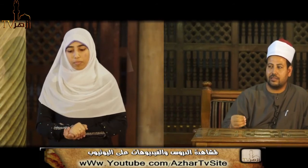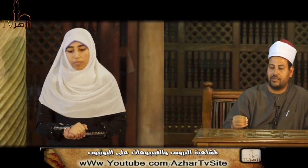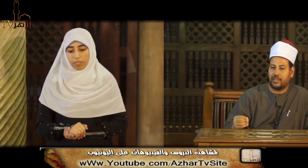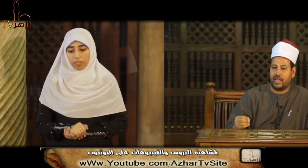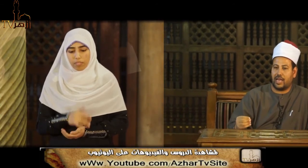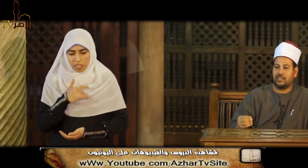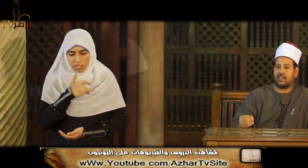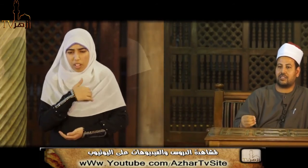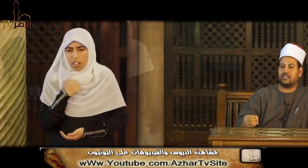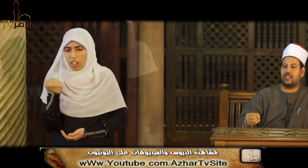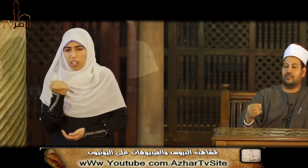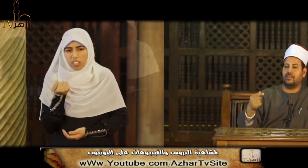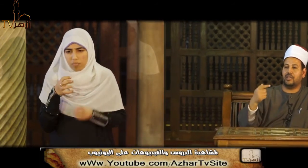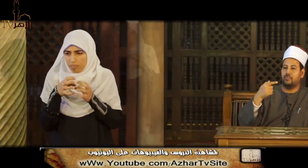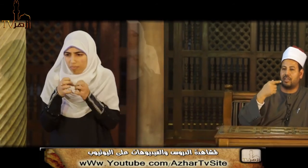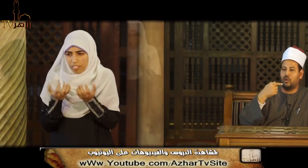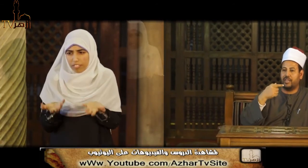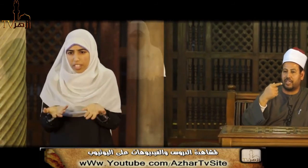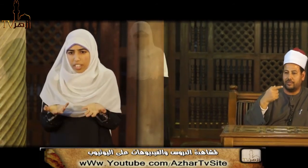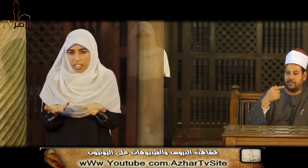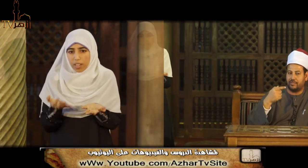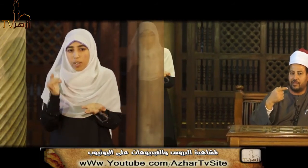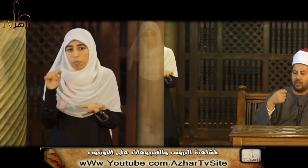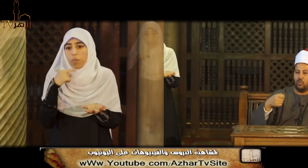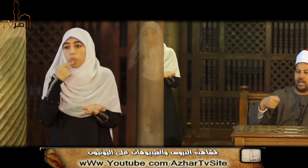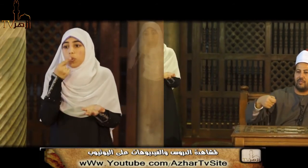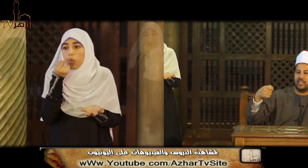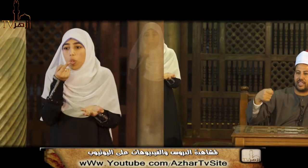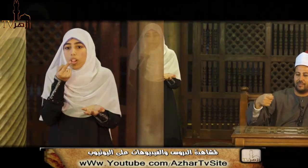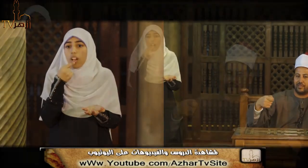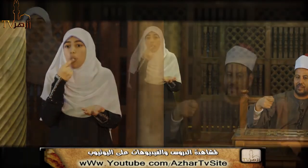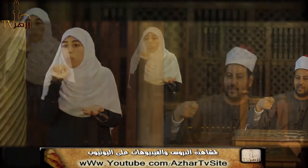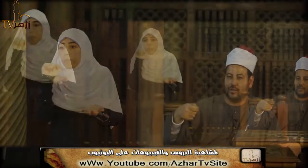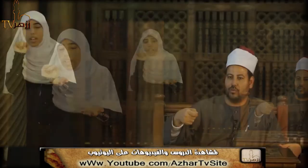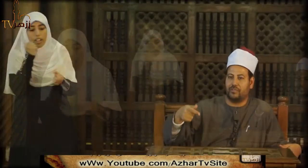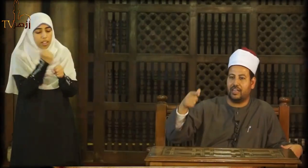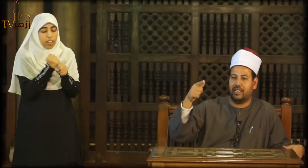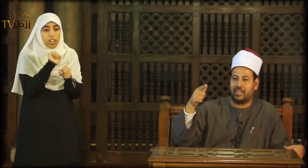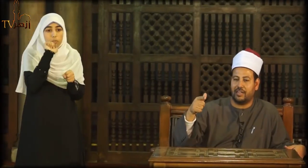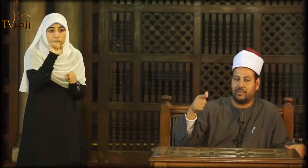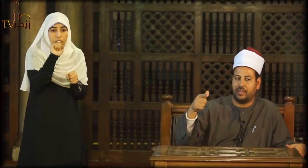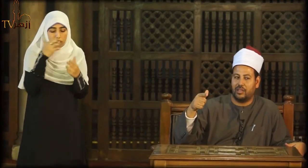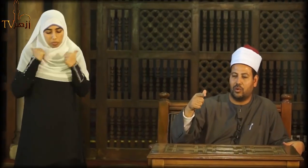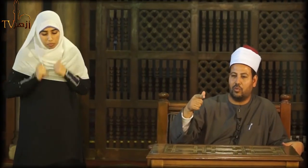الإخلاص أن تقصد بقولك وعملك